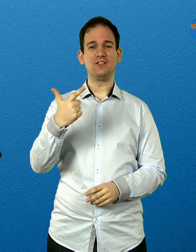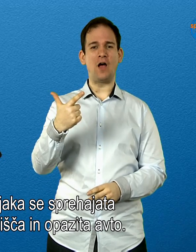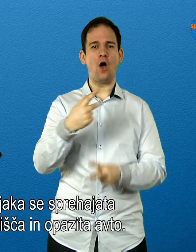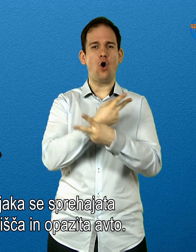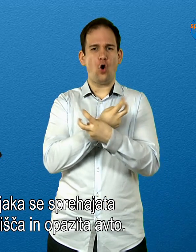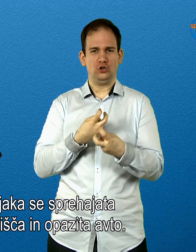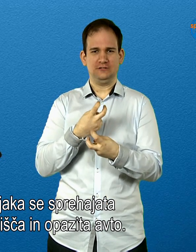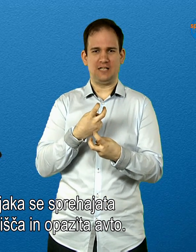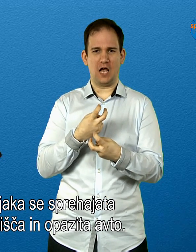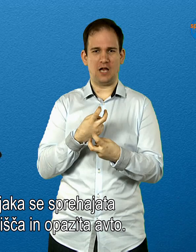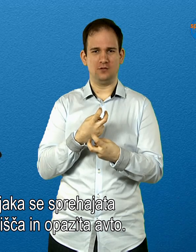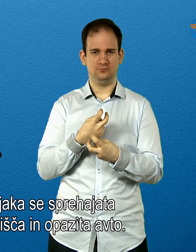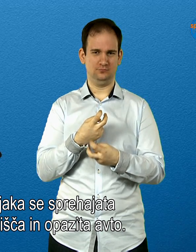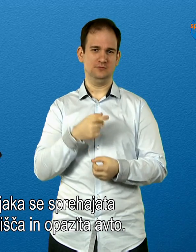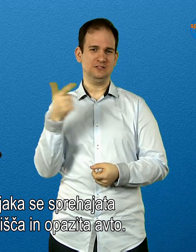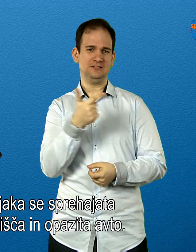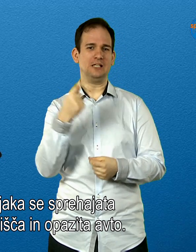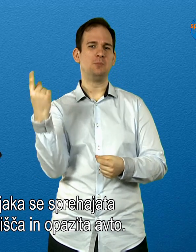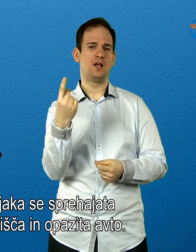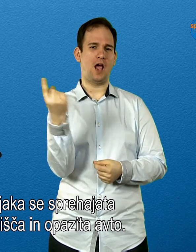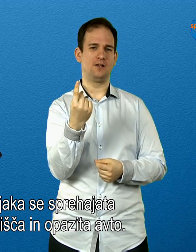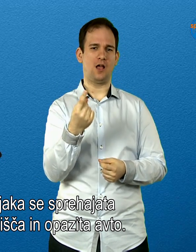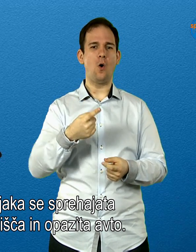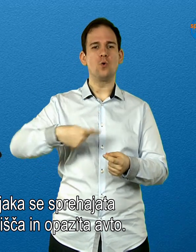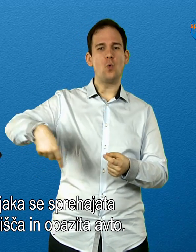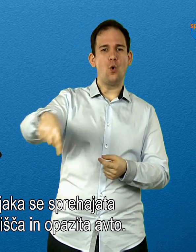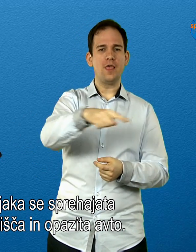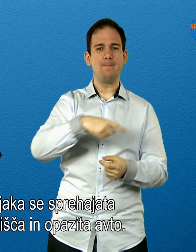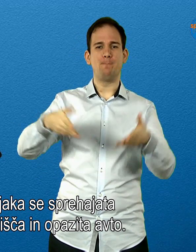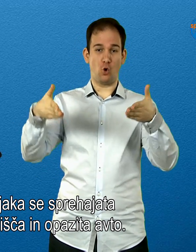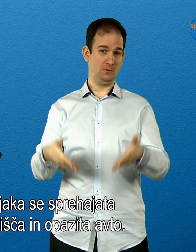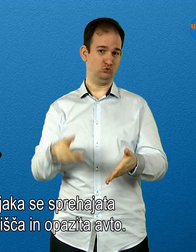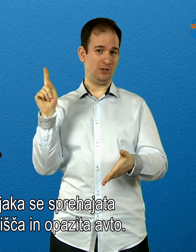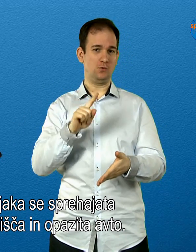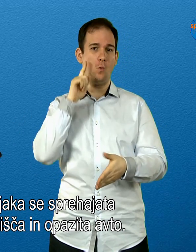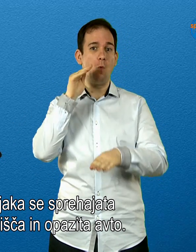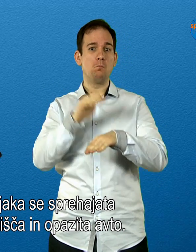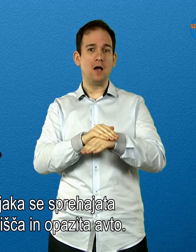Dva okostnjaka se sprehajata okoli pokopališča in opazita avto.